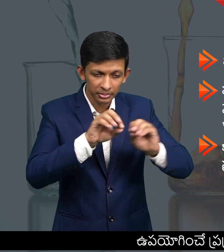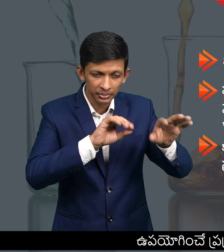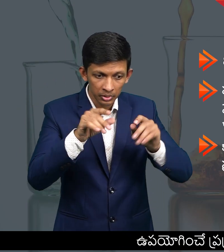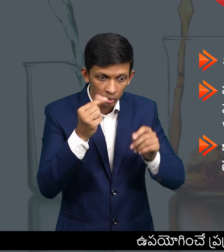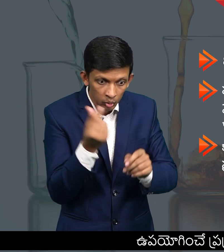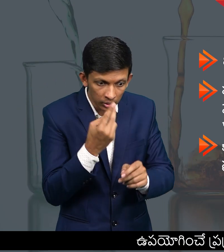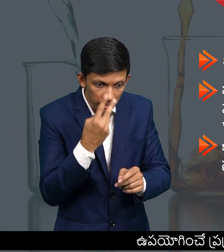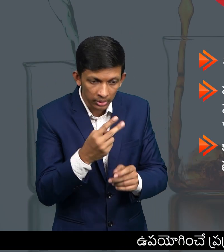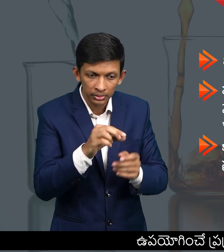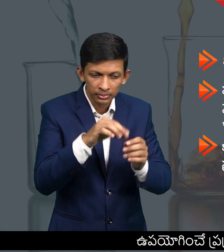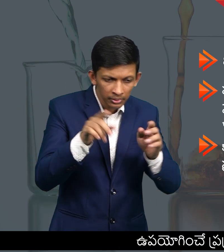నూర్పిడి అంటారు.